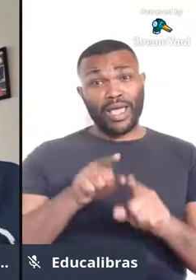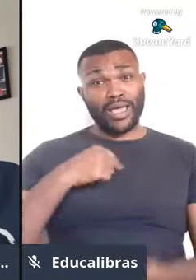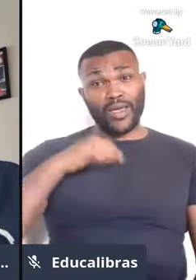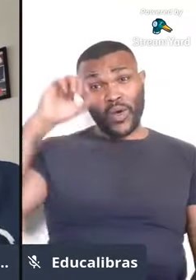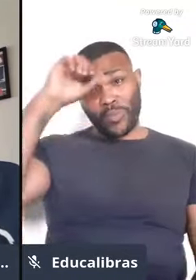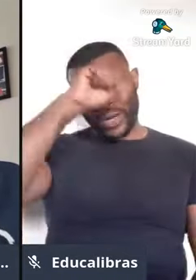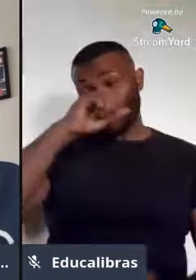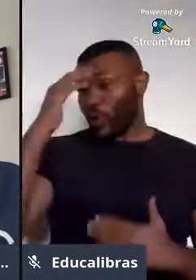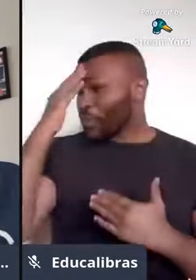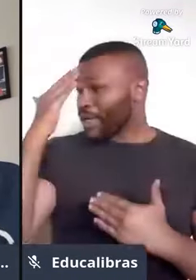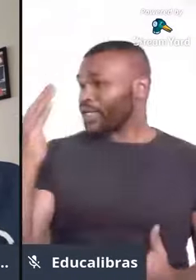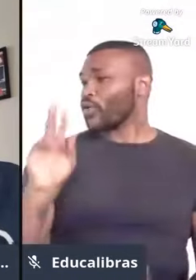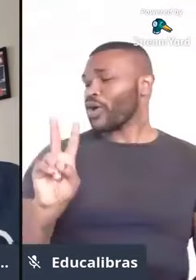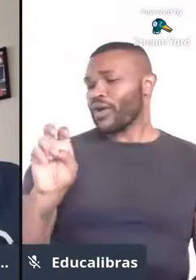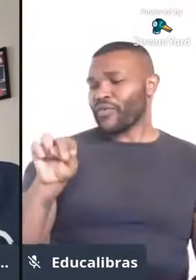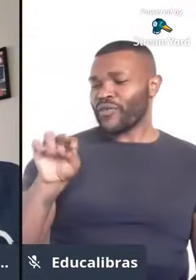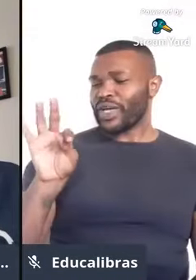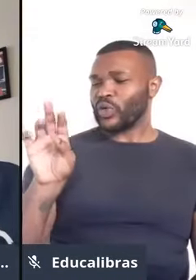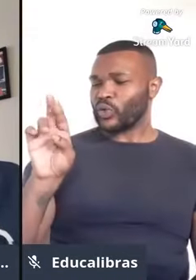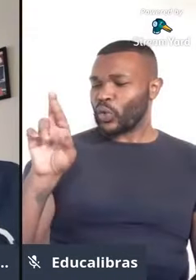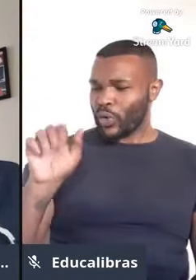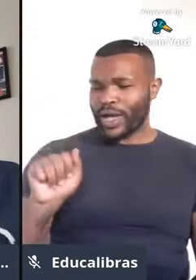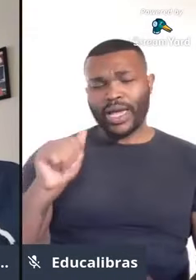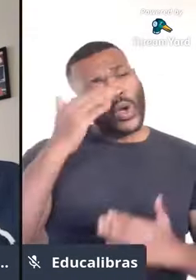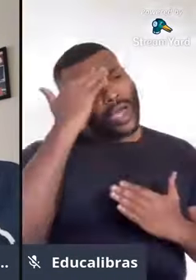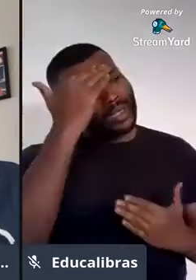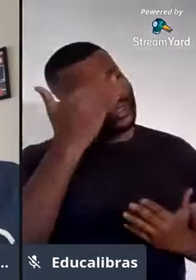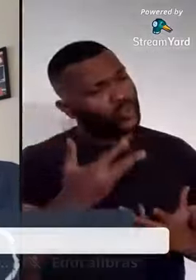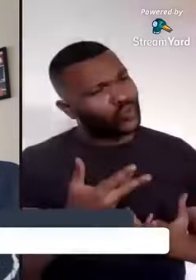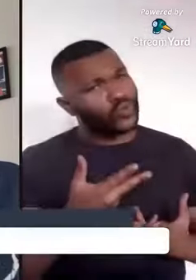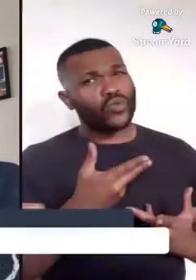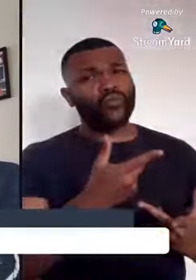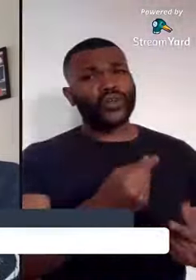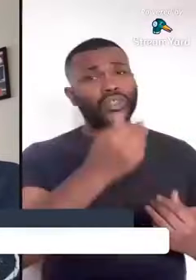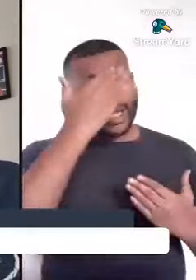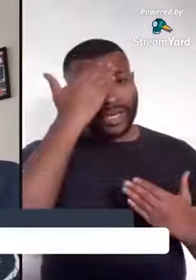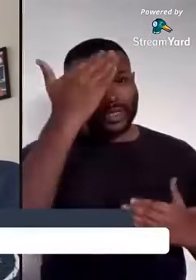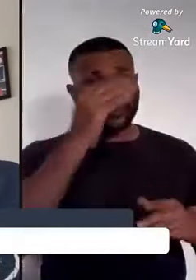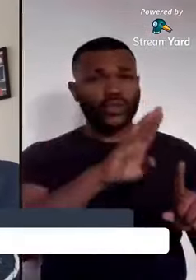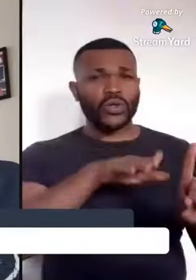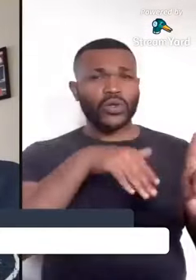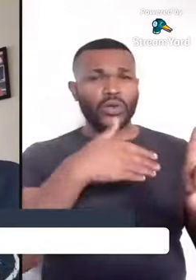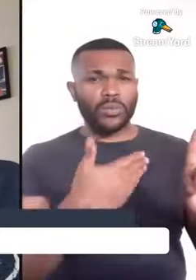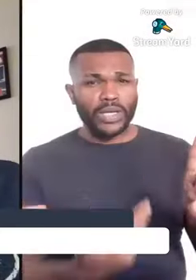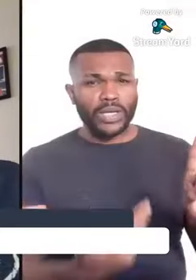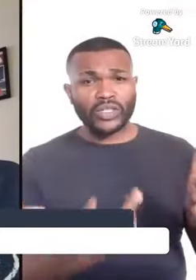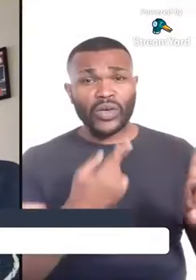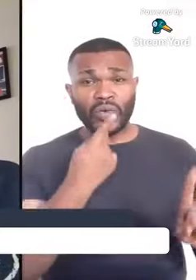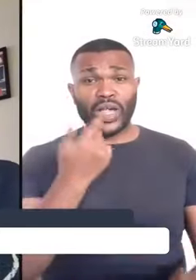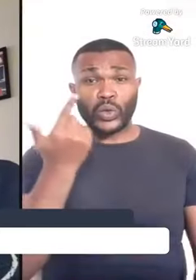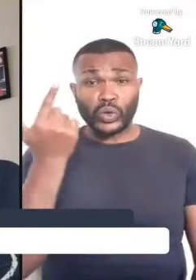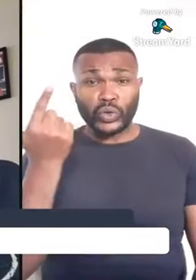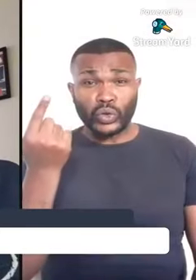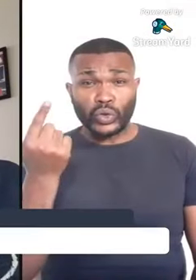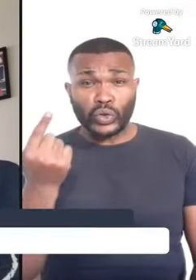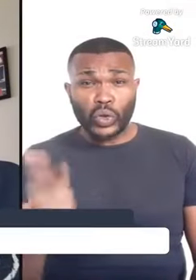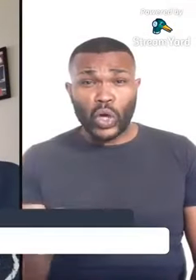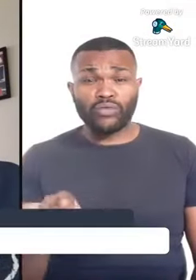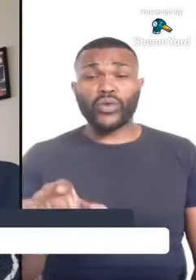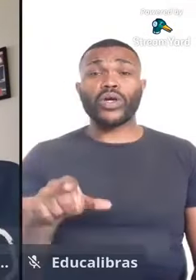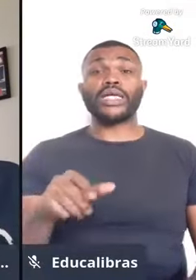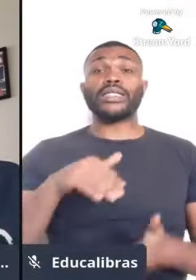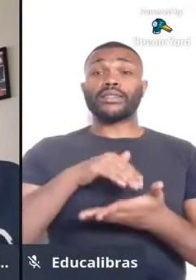Obrigado. Obrigado, Cid. Obrigado. Eu agradeço pelo convite, agradeço pela homenagem. Volto a dizer que a Secretaria Municipal